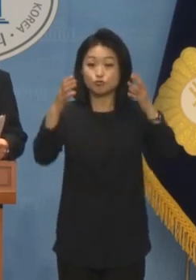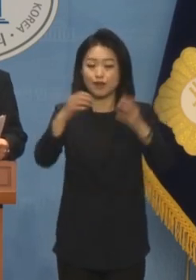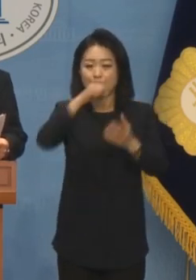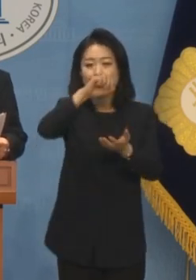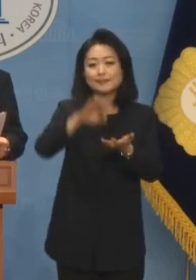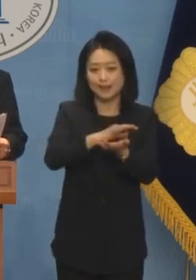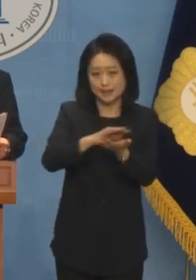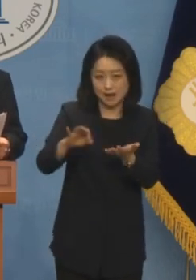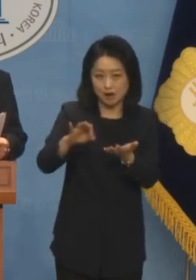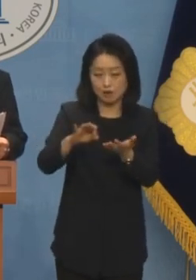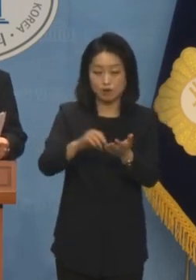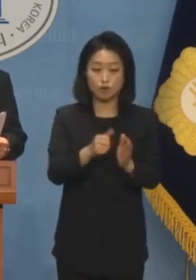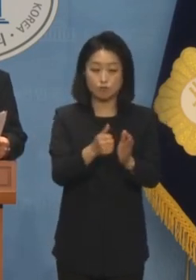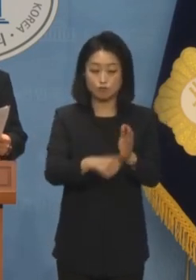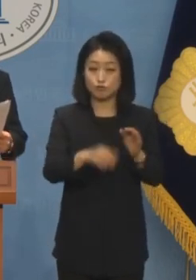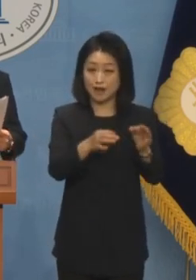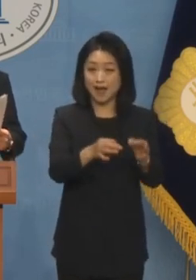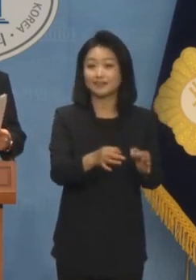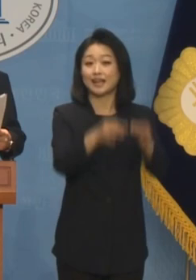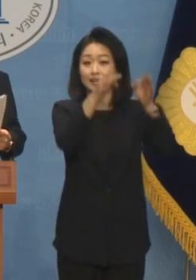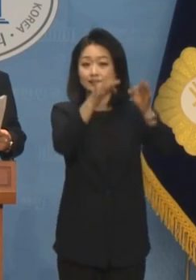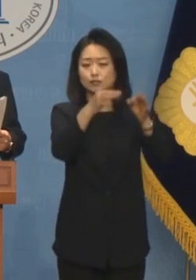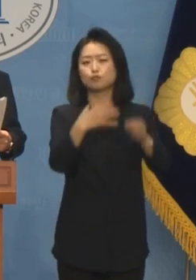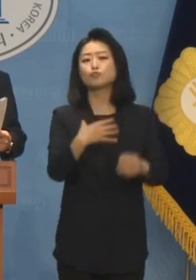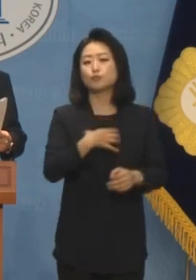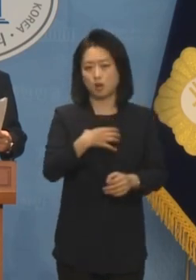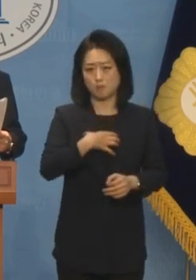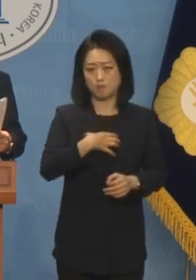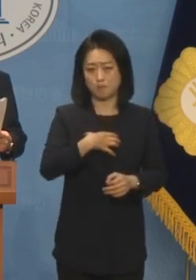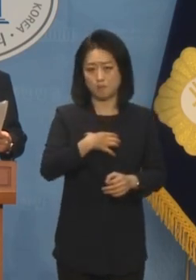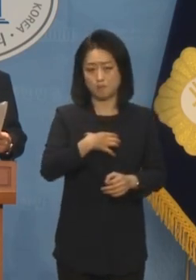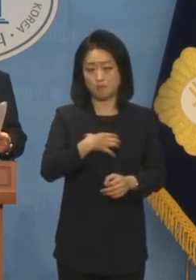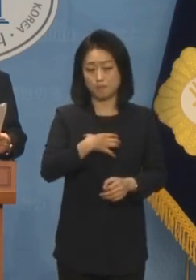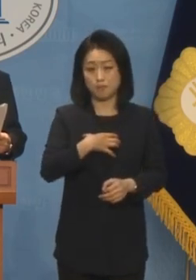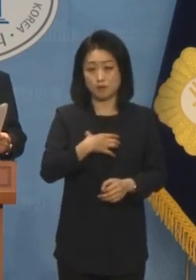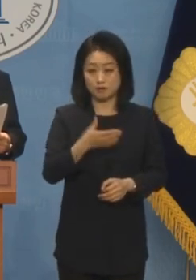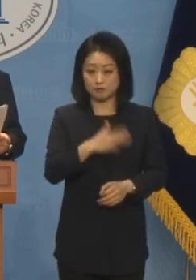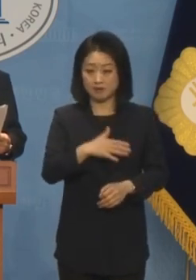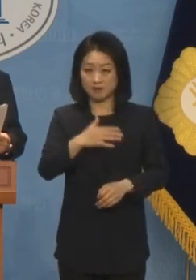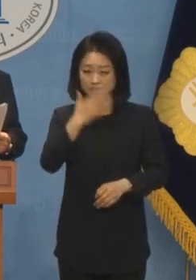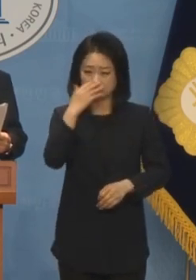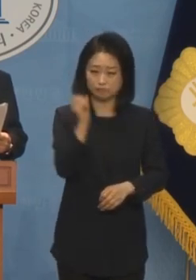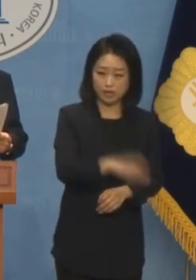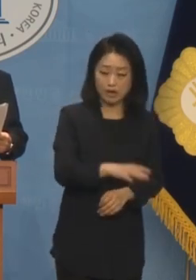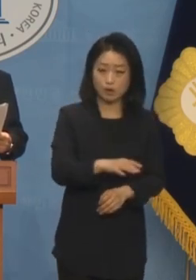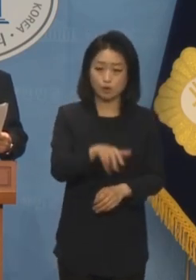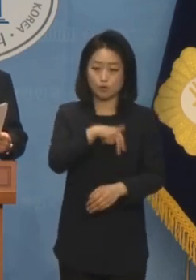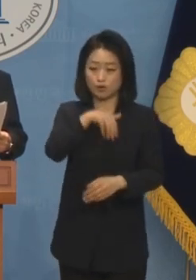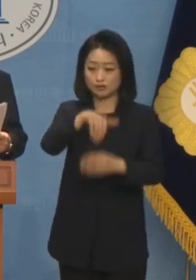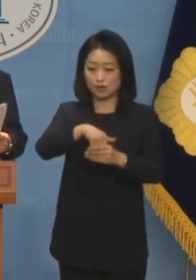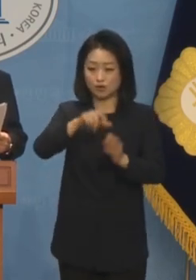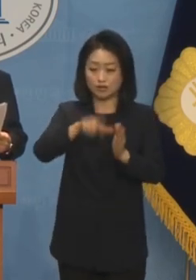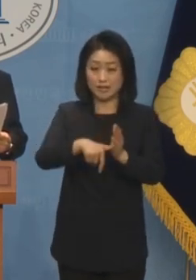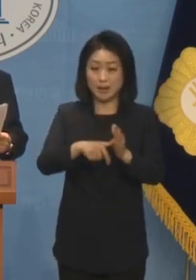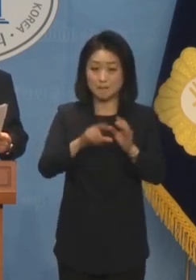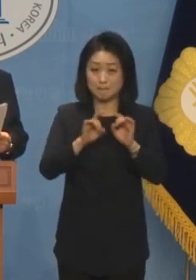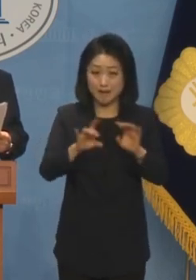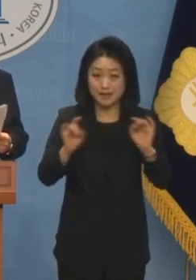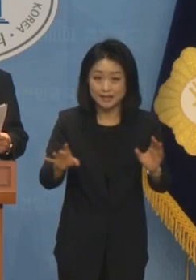재정과 물가 상승 압력은 아랑곳도 않은 채 총선 때마다 매표